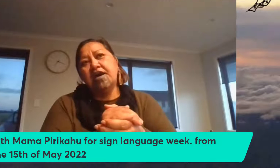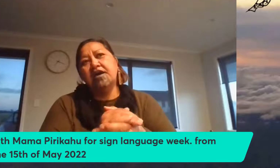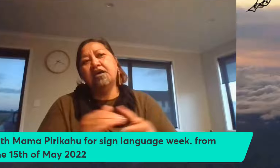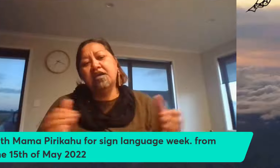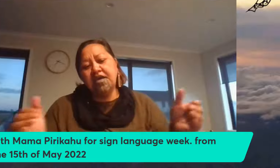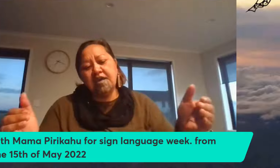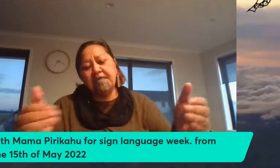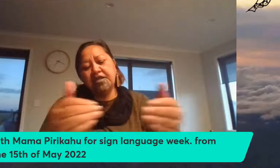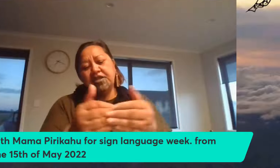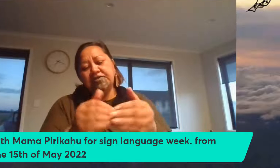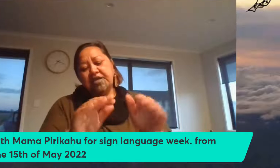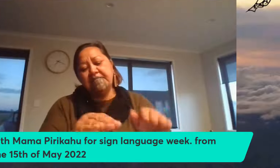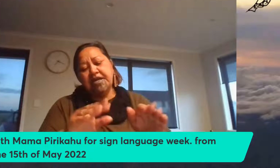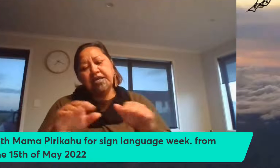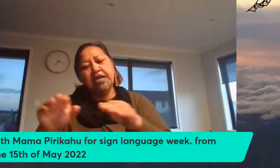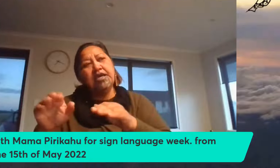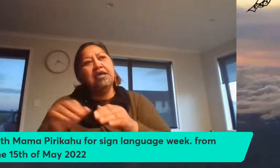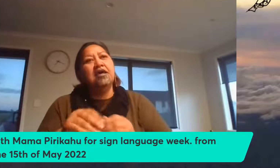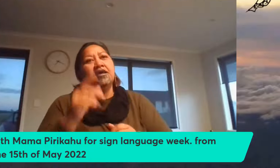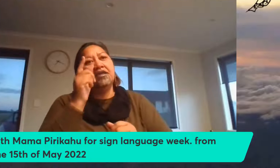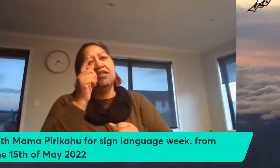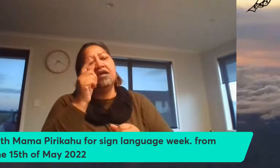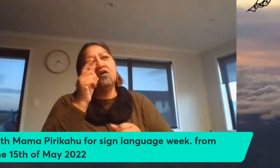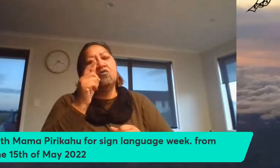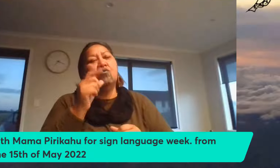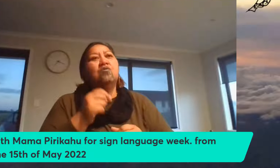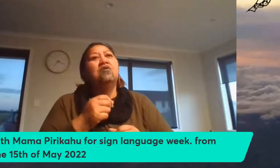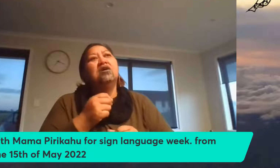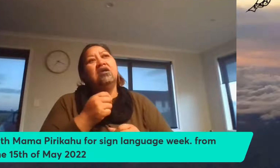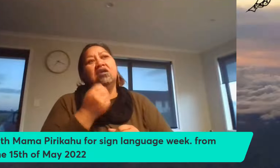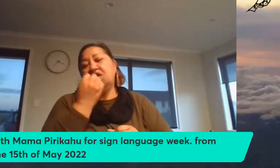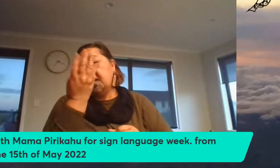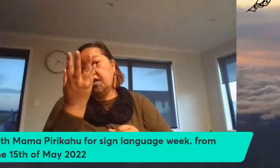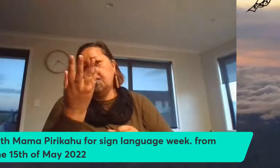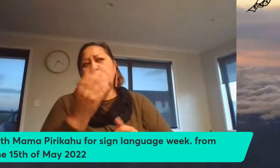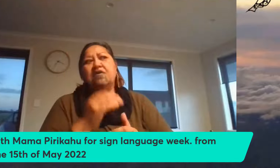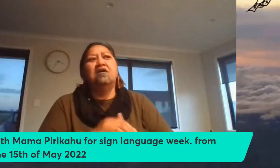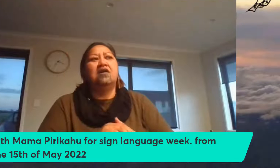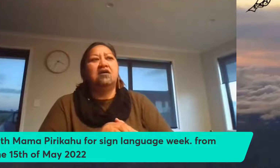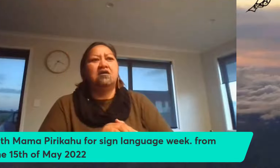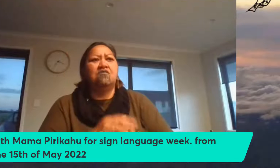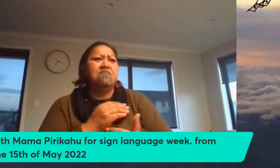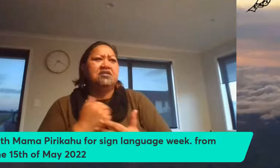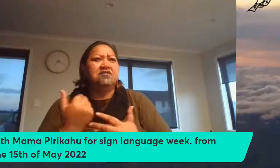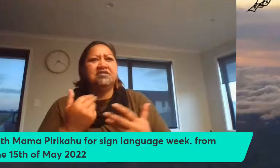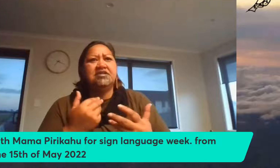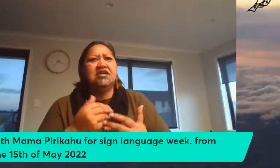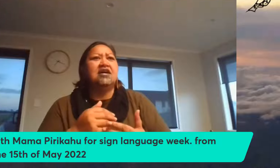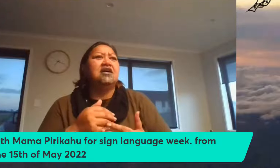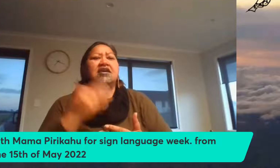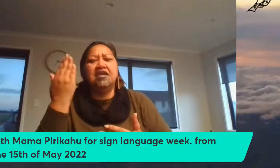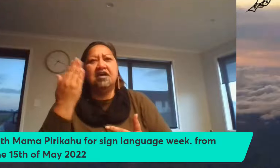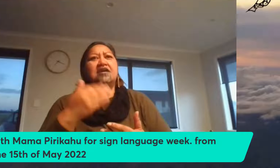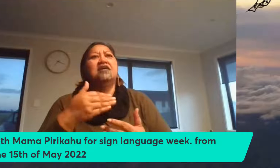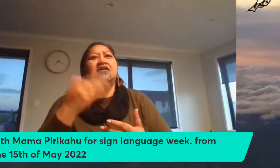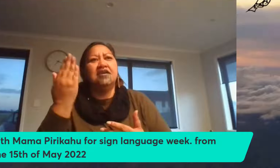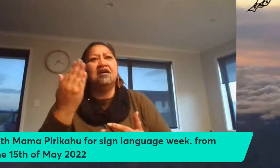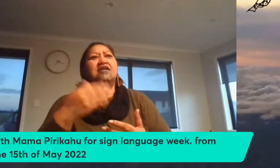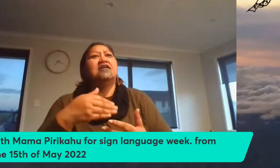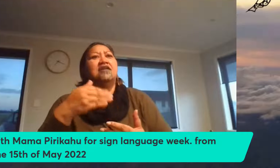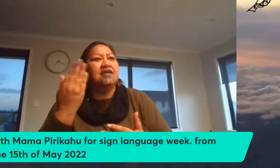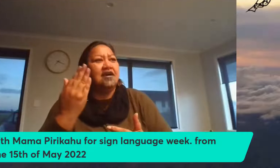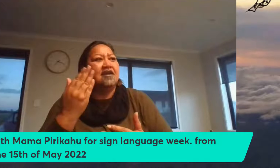whāngai ana i a mātou tamariki ki te ako i te reo. Ara, ko mātou tira